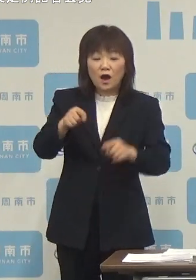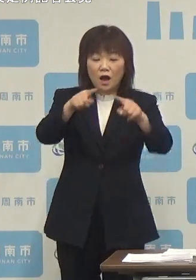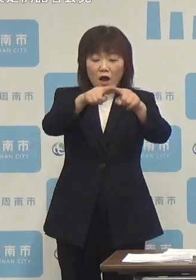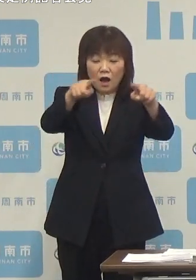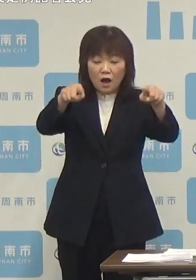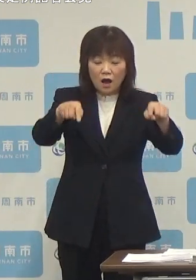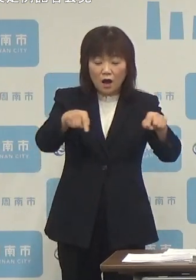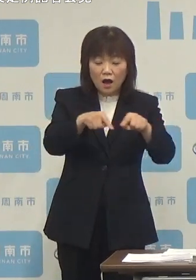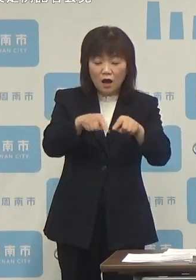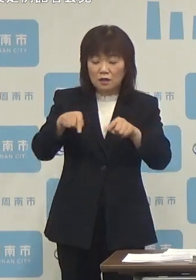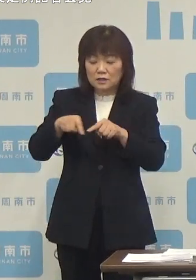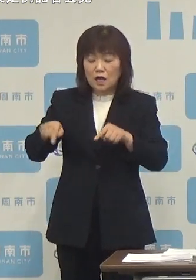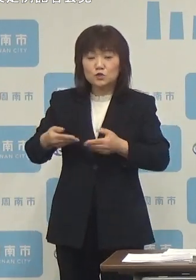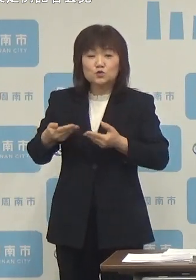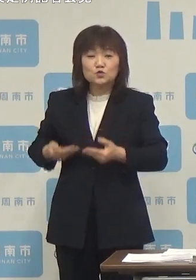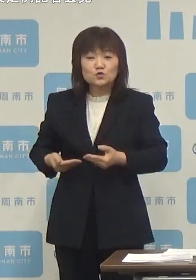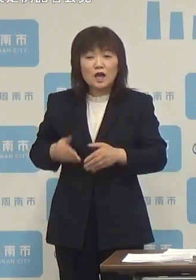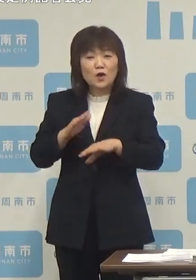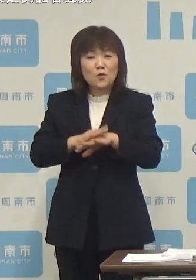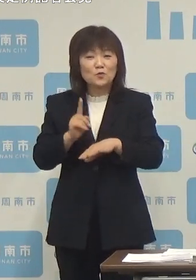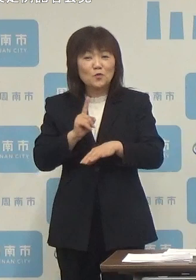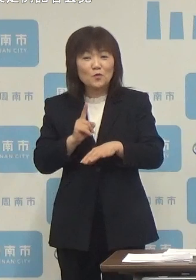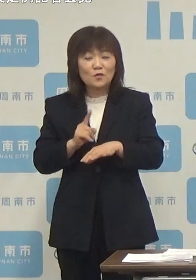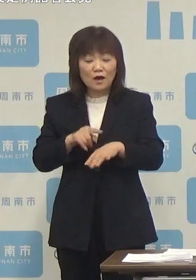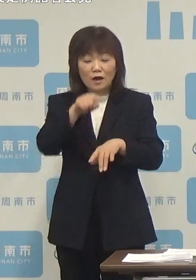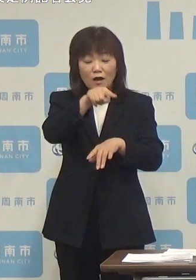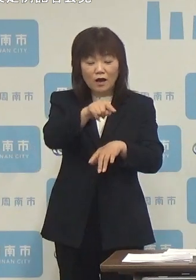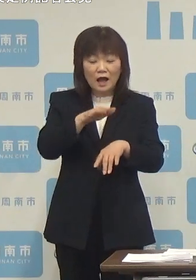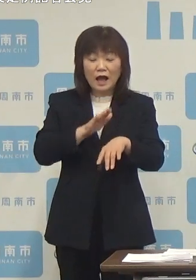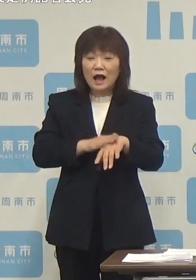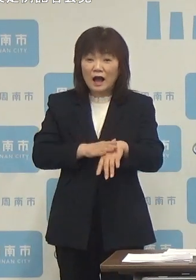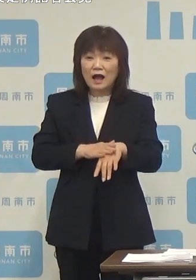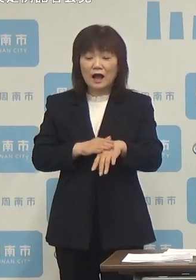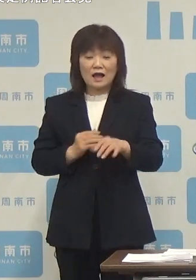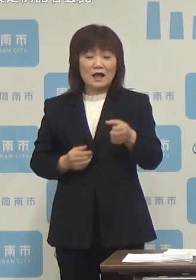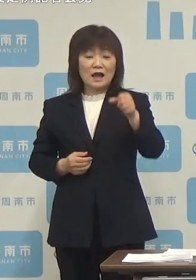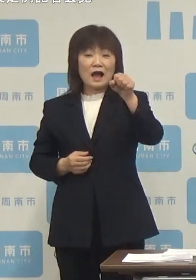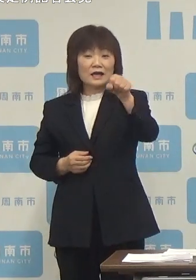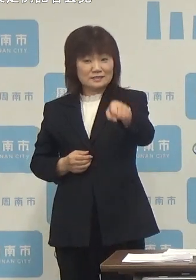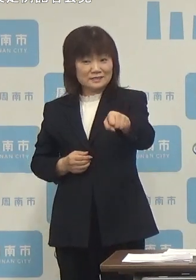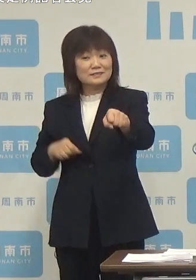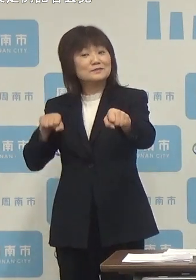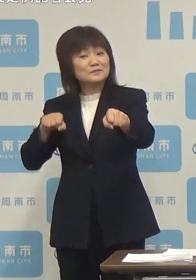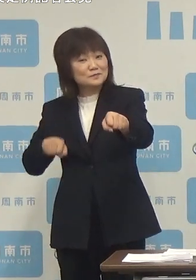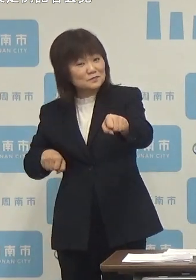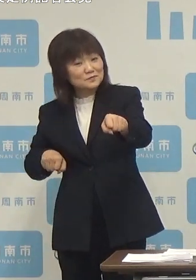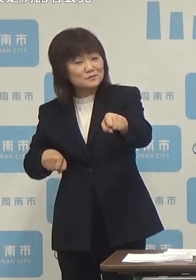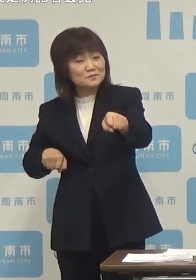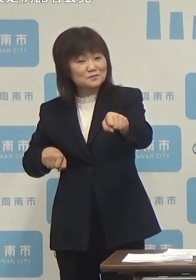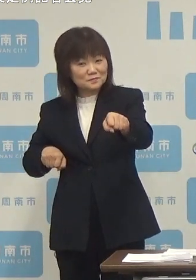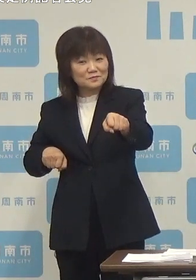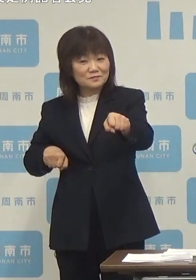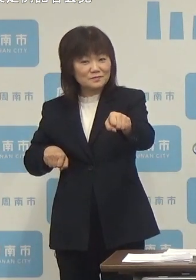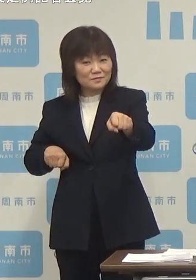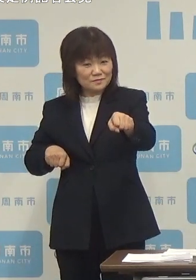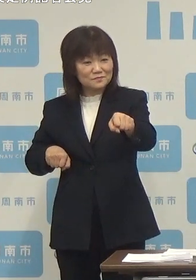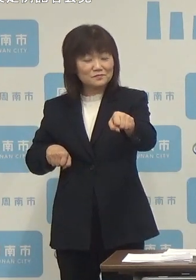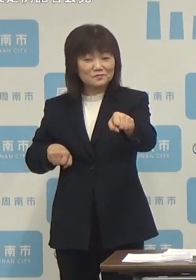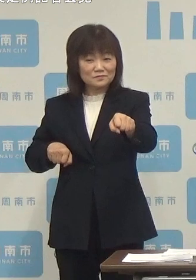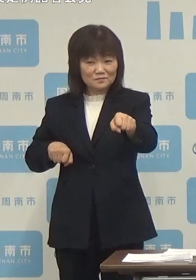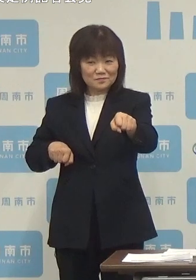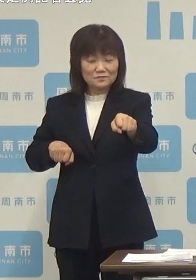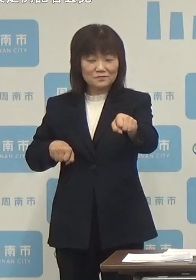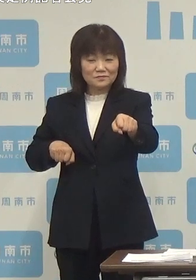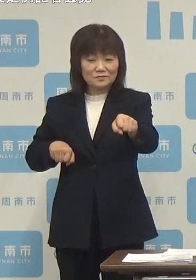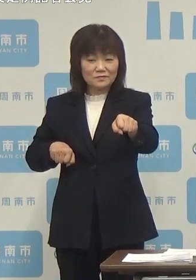の小さな体重計にそれぞれに前足と後ろ足を片足ずつ乗